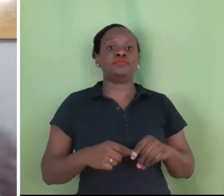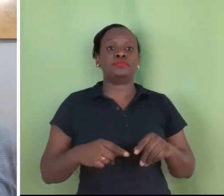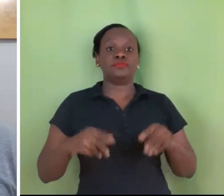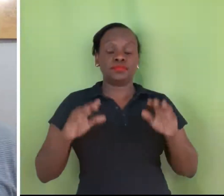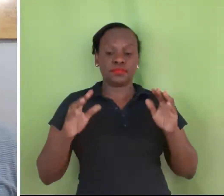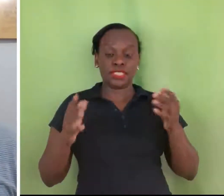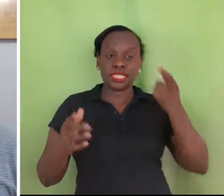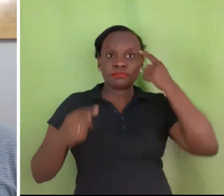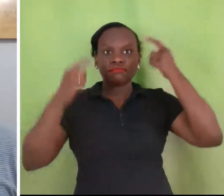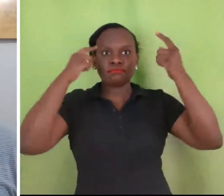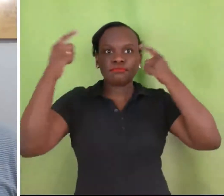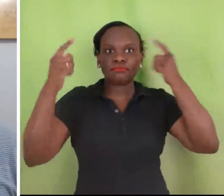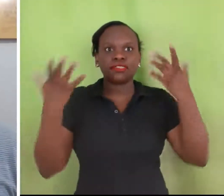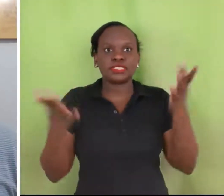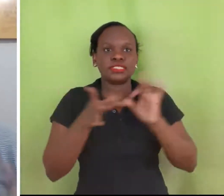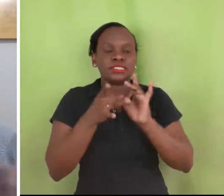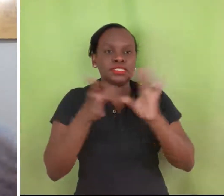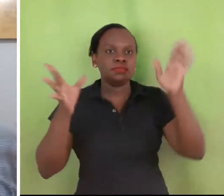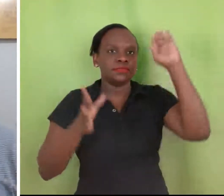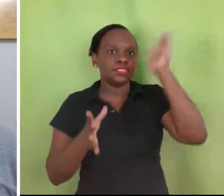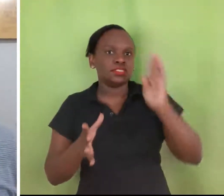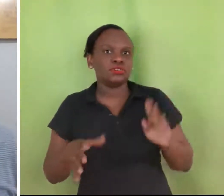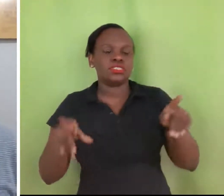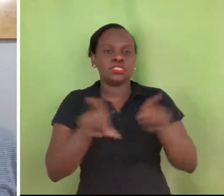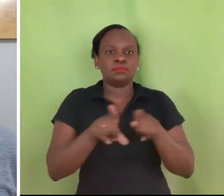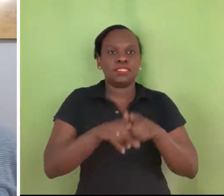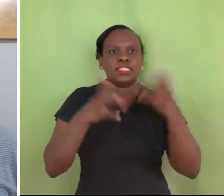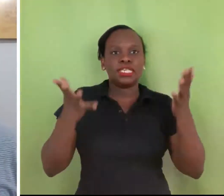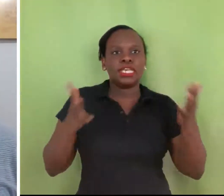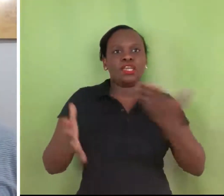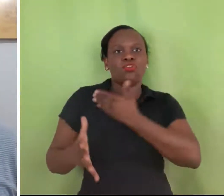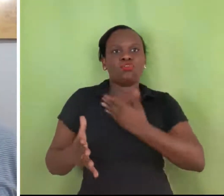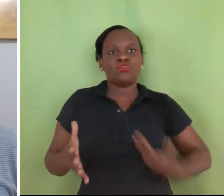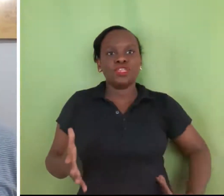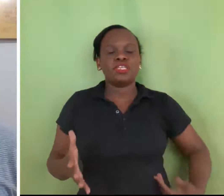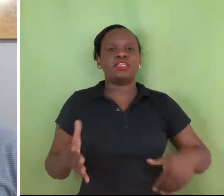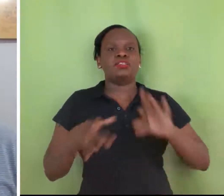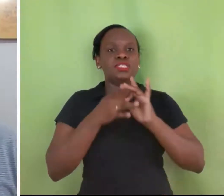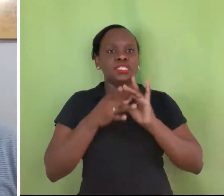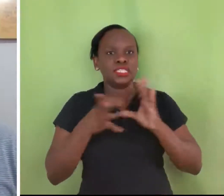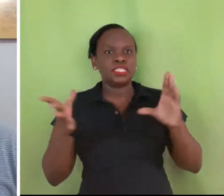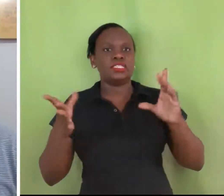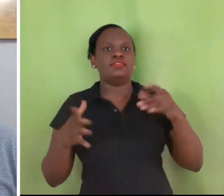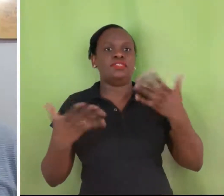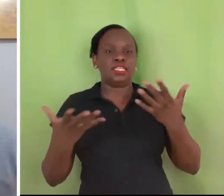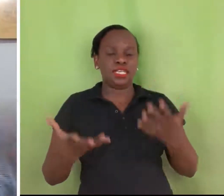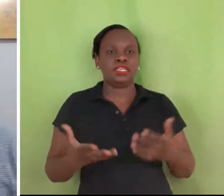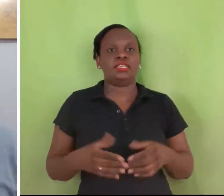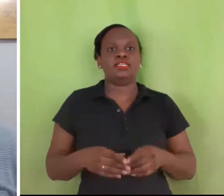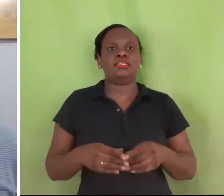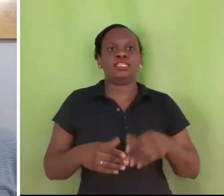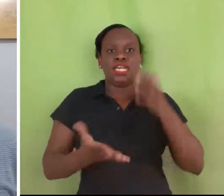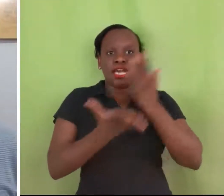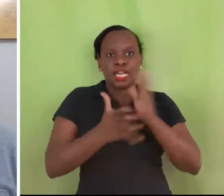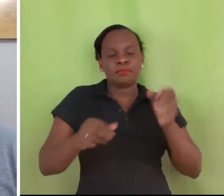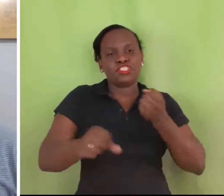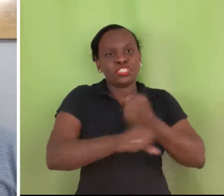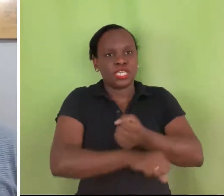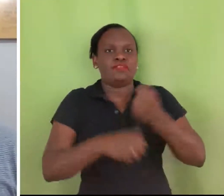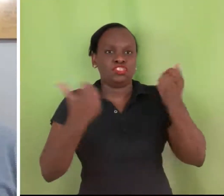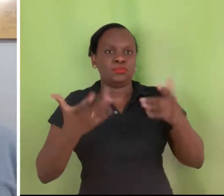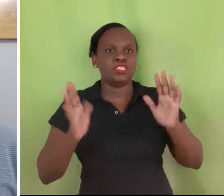né, ideias de independência do Brasil, também queriam a república, né, como forma de governo, o fim da escravidão, como eu já